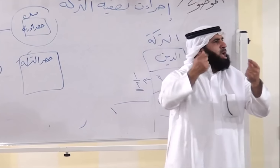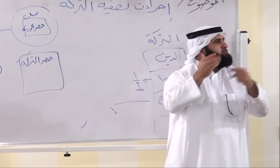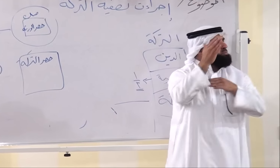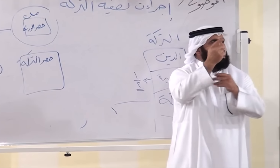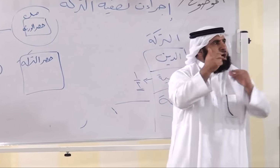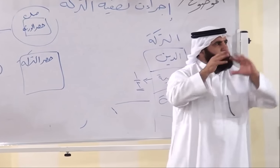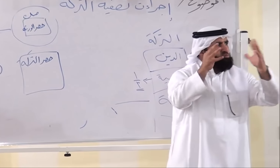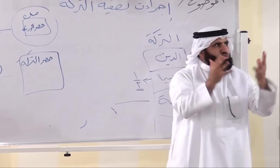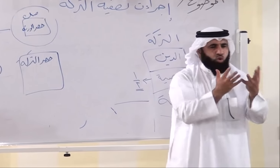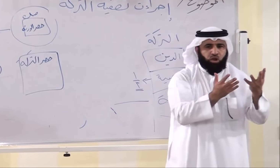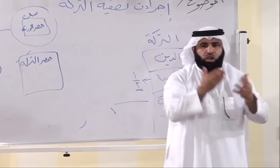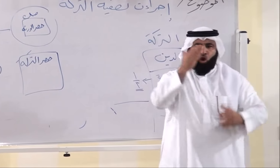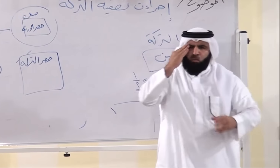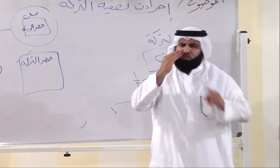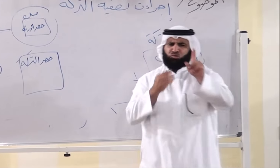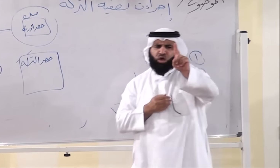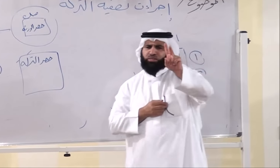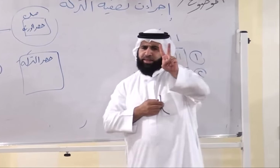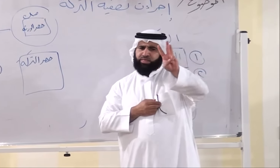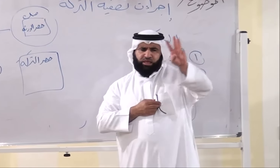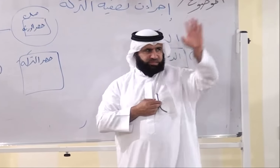خبيرين او اكثر